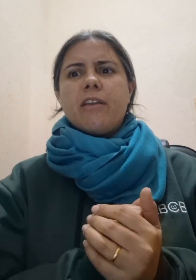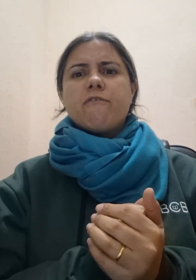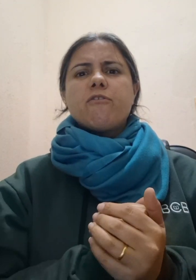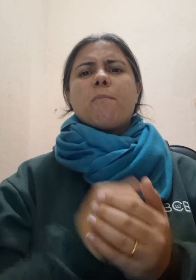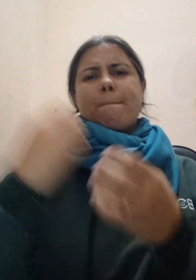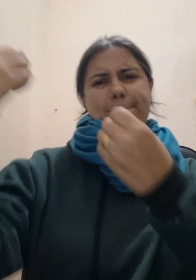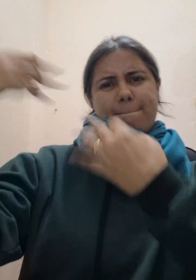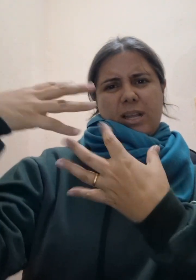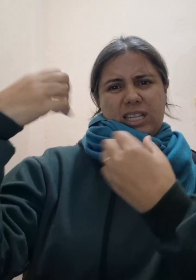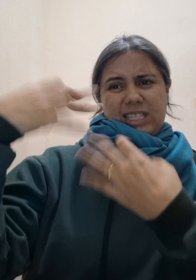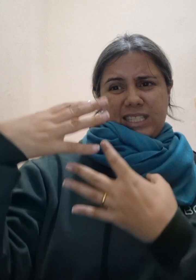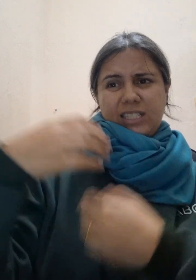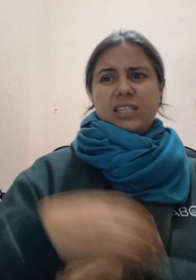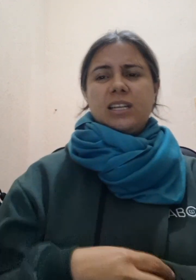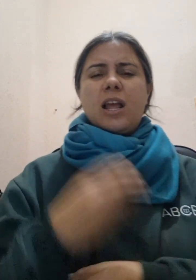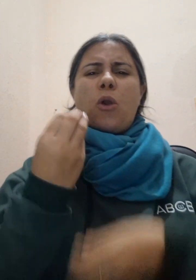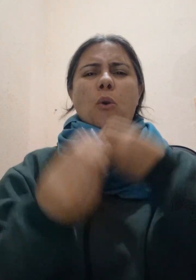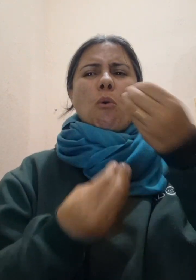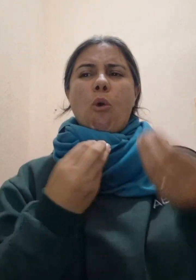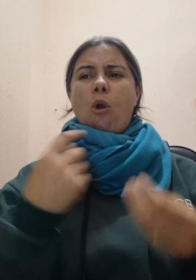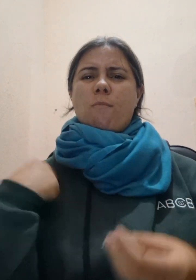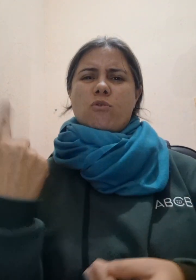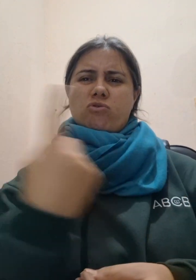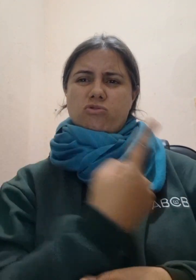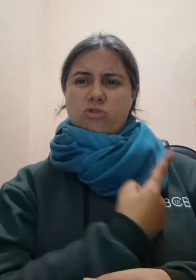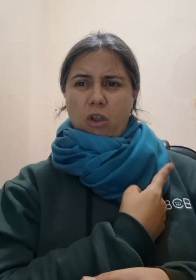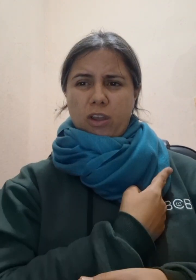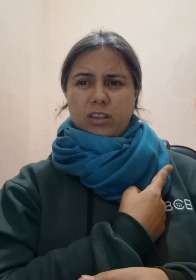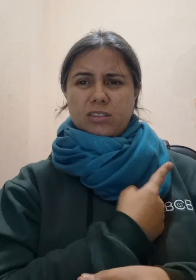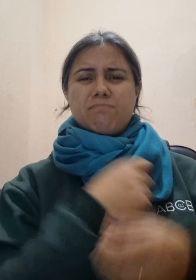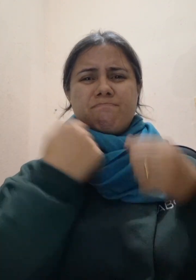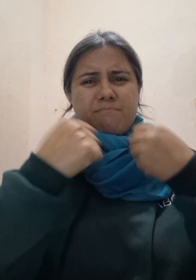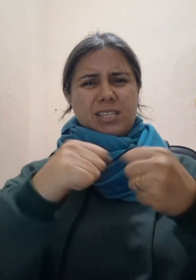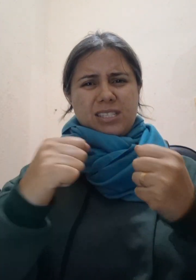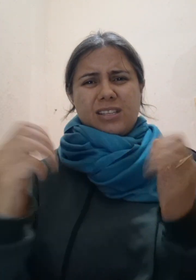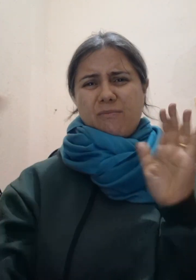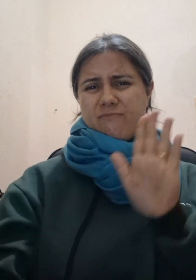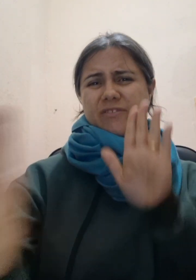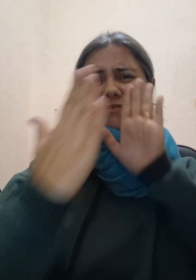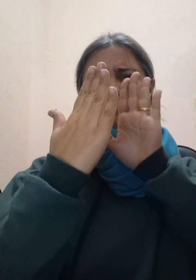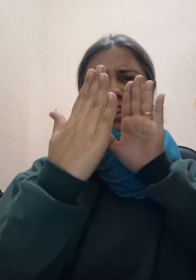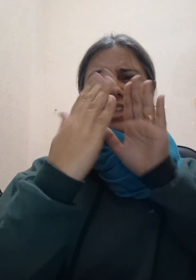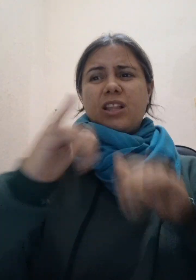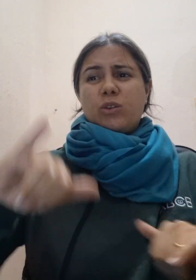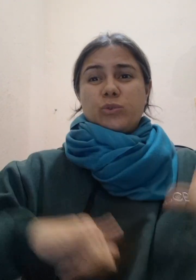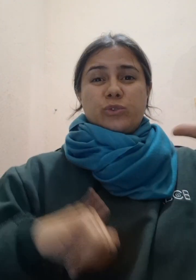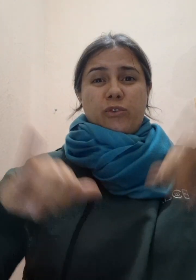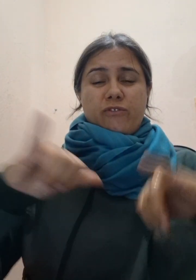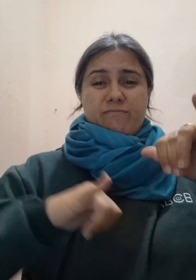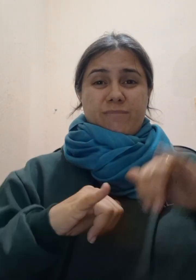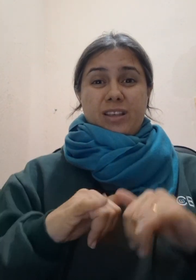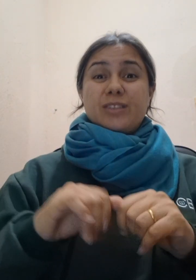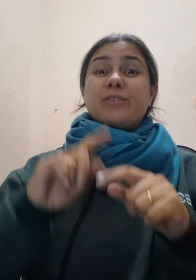permitiu que esse livro fosse escrito para nos ensinar como nós precisamos enfrentar o